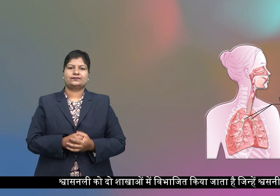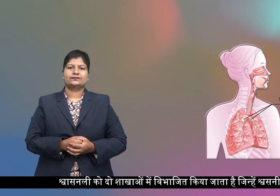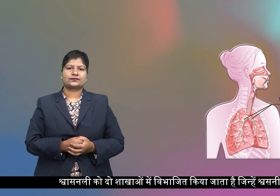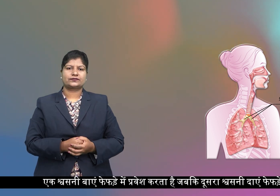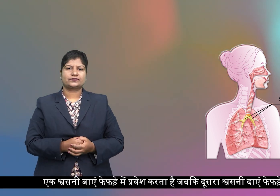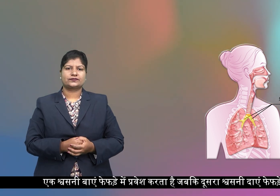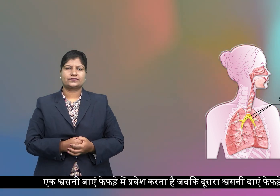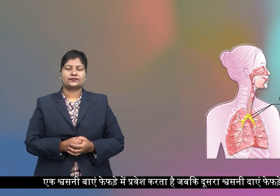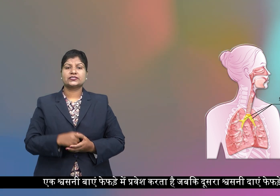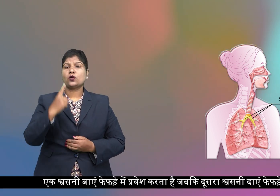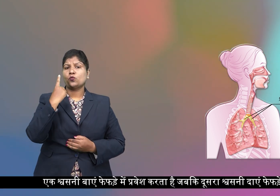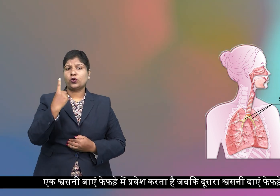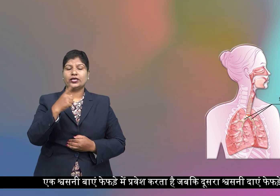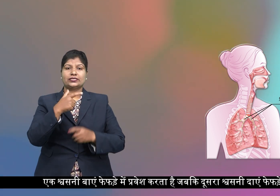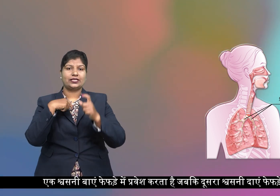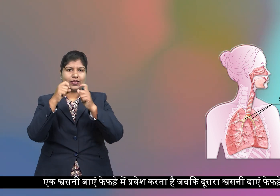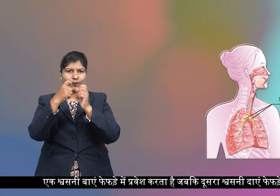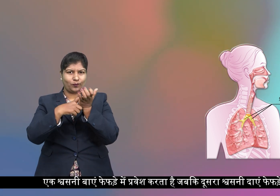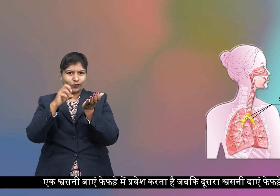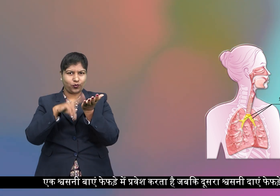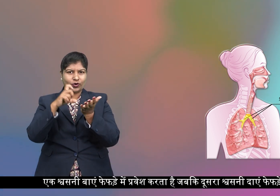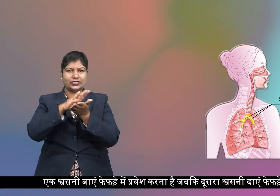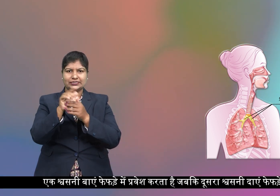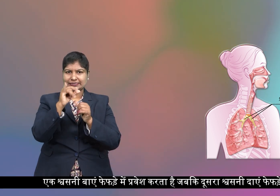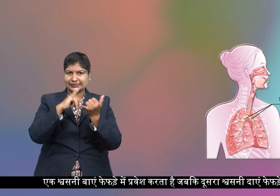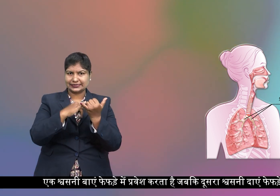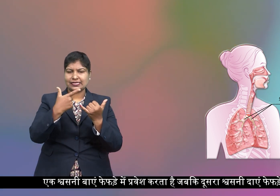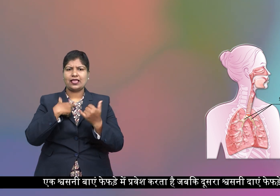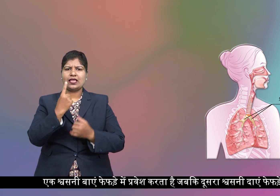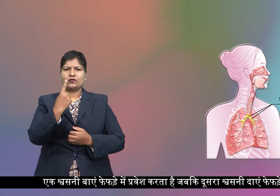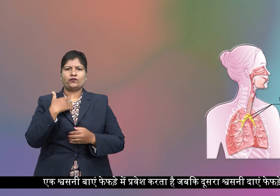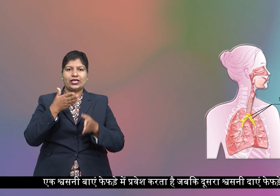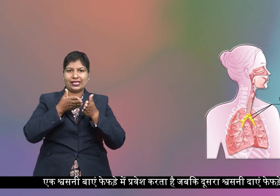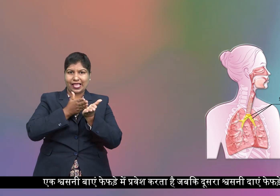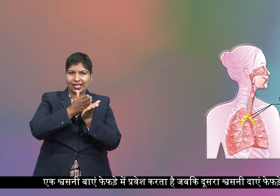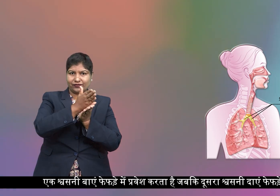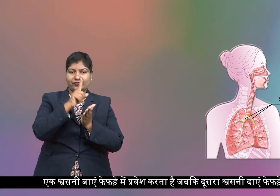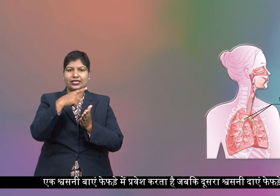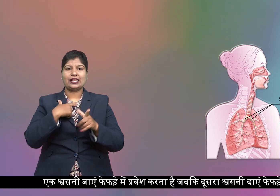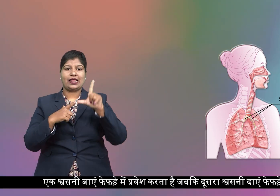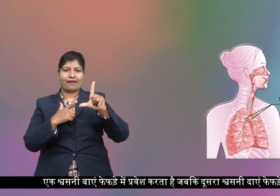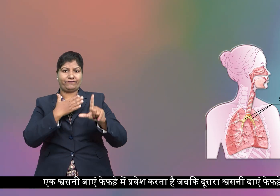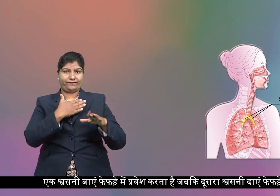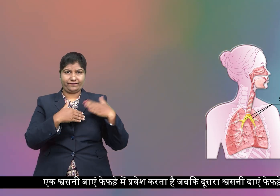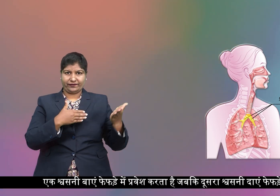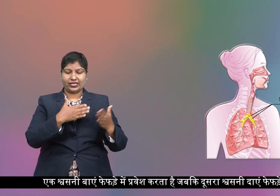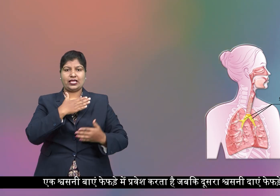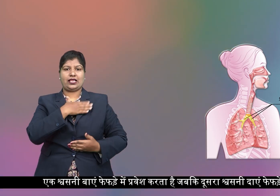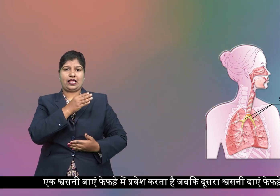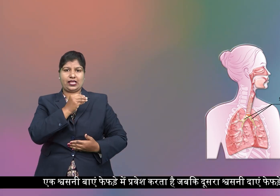है। एक श्वासनी बाएं फेफड़े में प्रवेश करता है जबकि दूसरी